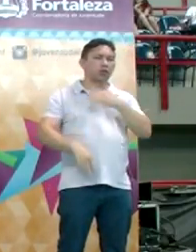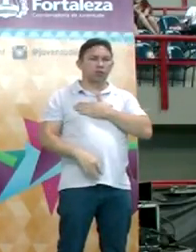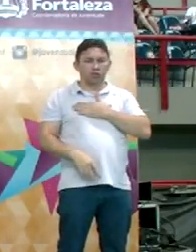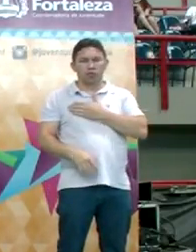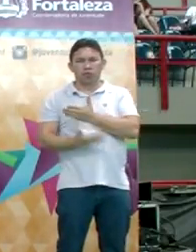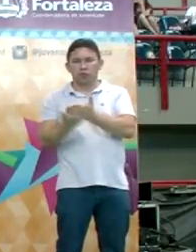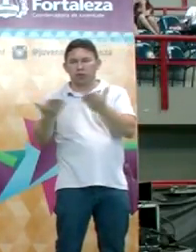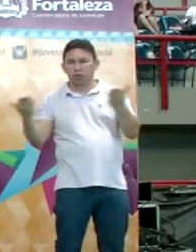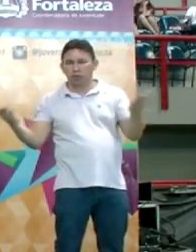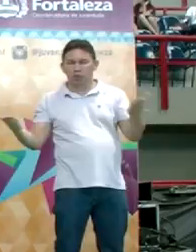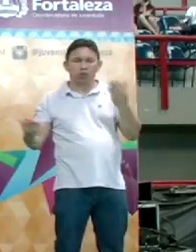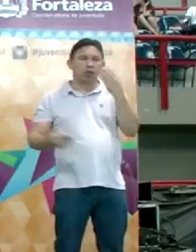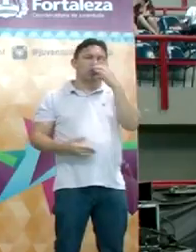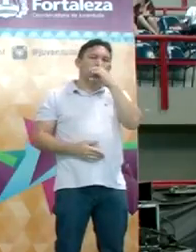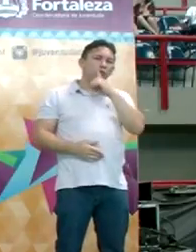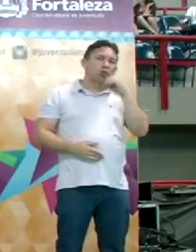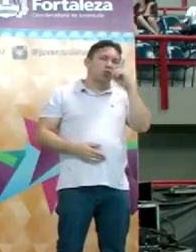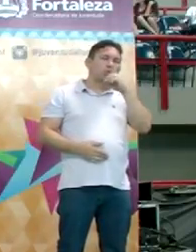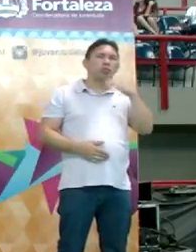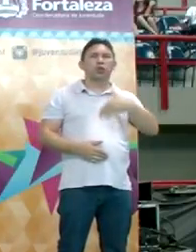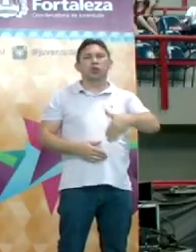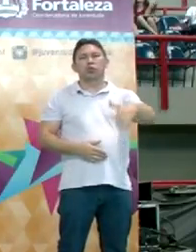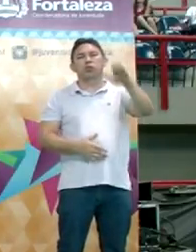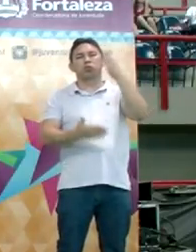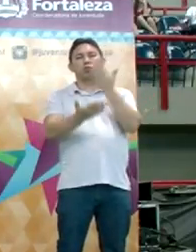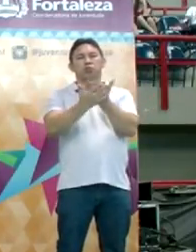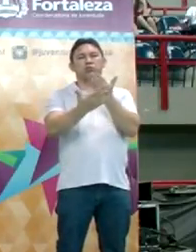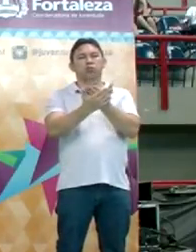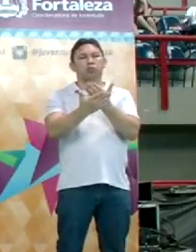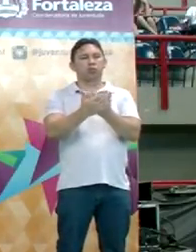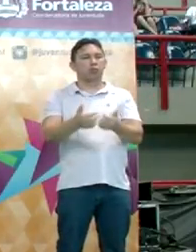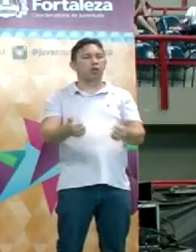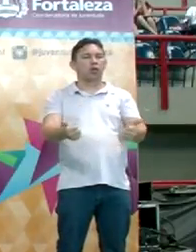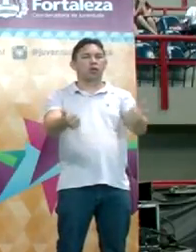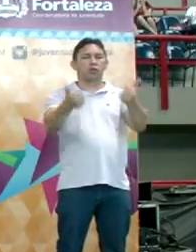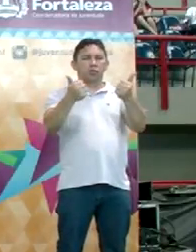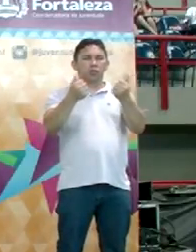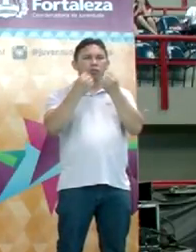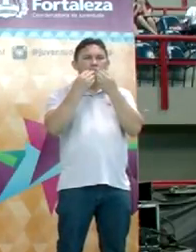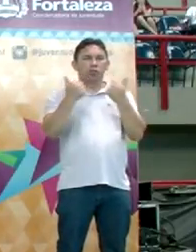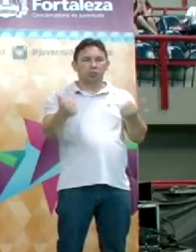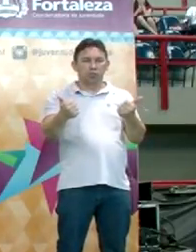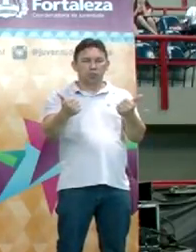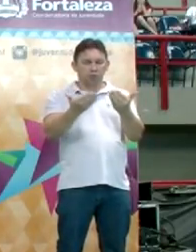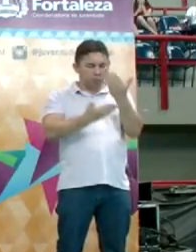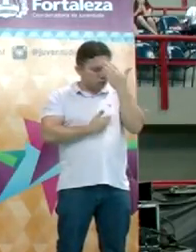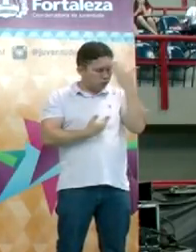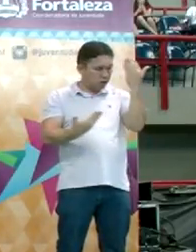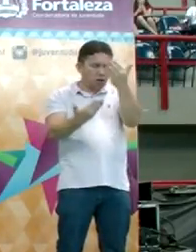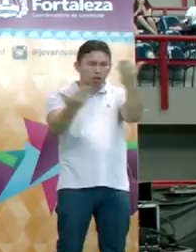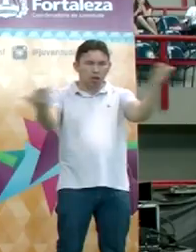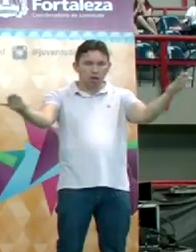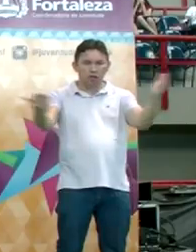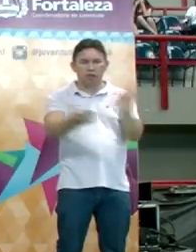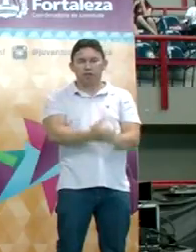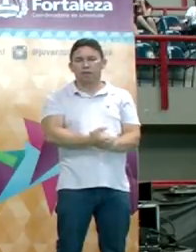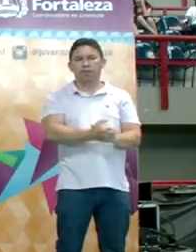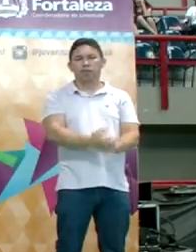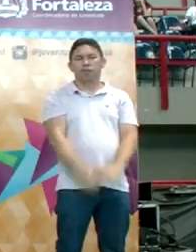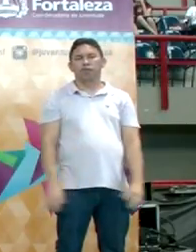felicidade, um ótimo domingo, ótimas aulas que vocês terão aqui hoje. Muitas graças.